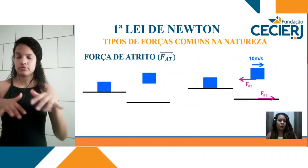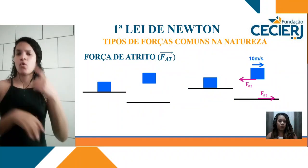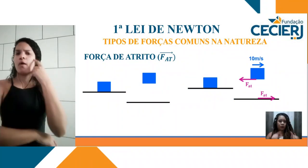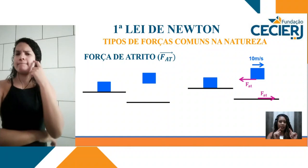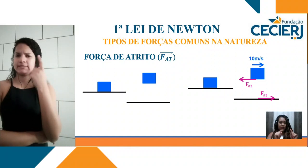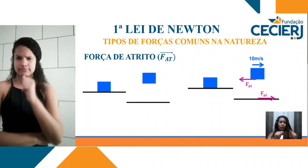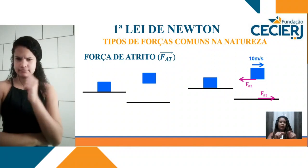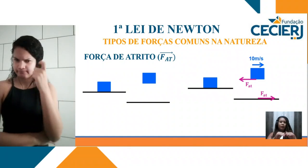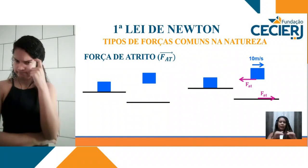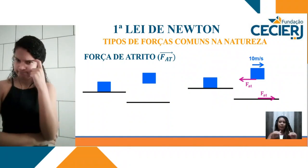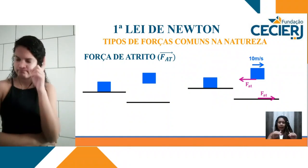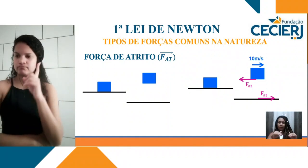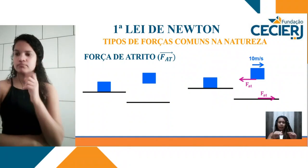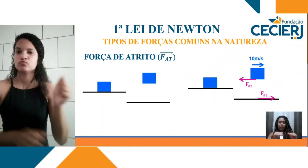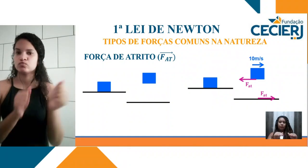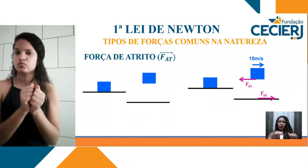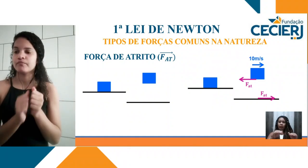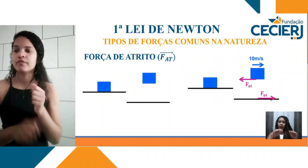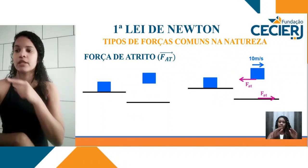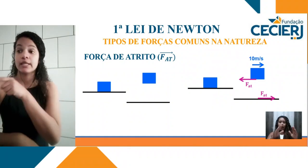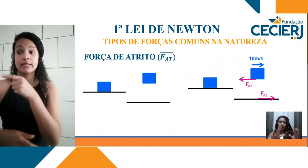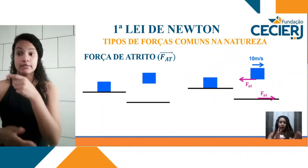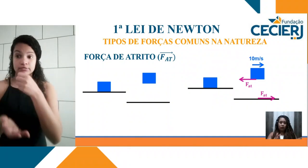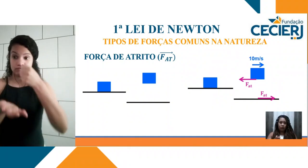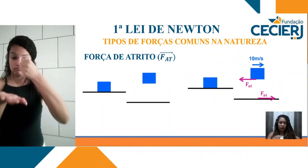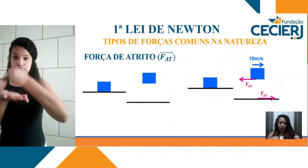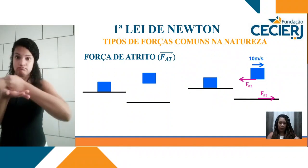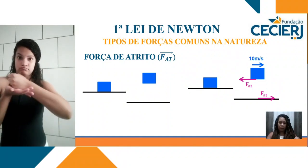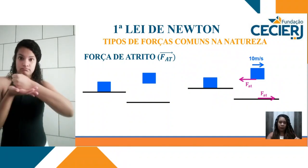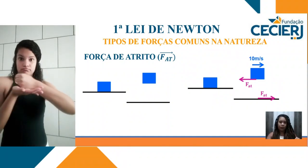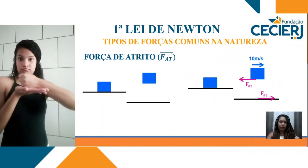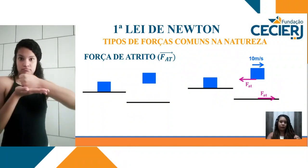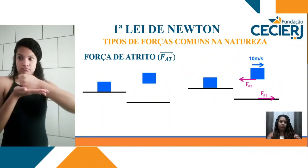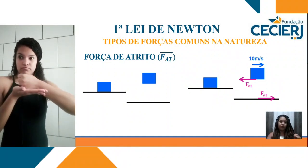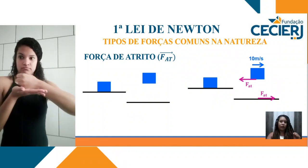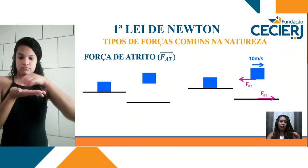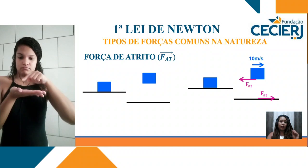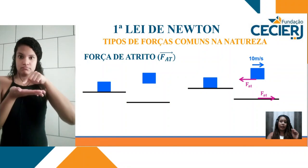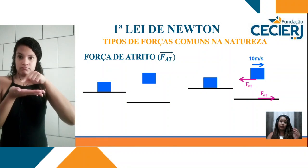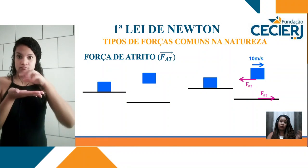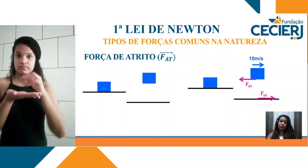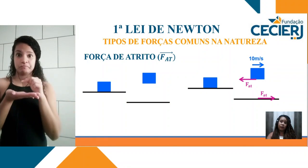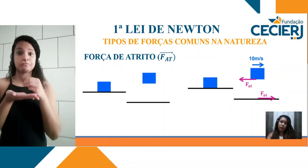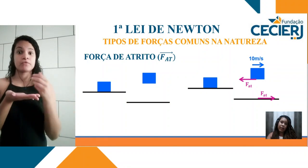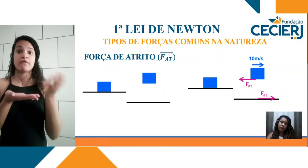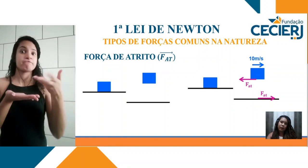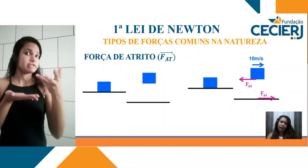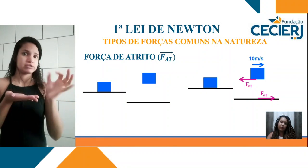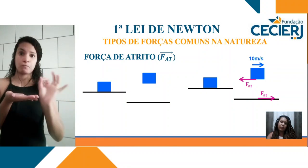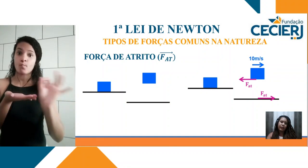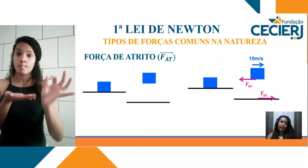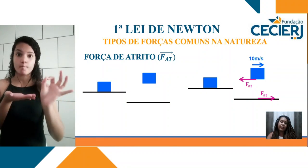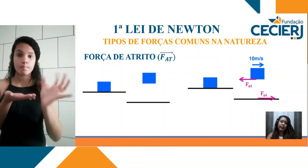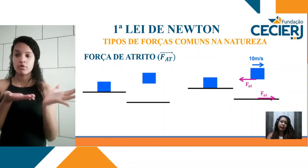pensar um pouco. Esse bloquinho que está parado aqui na horizontal, ele não tem velocidade